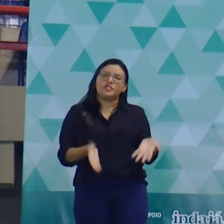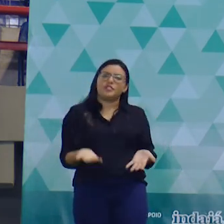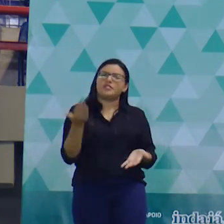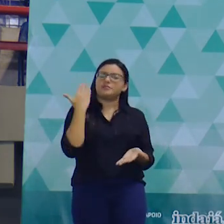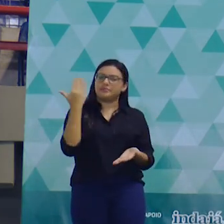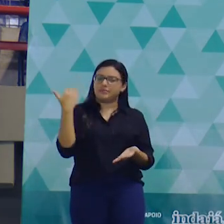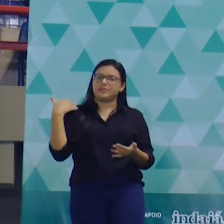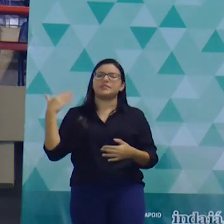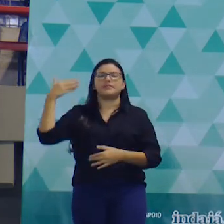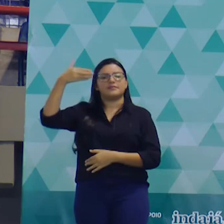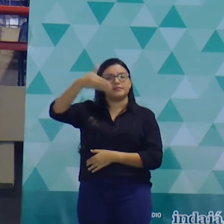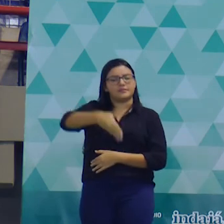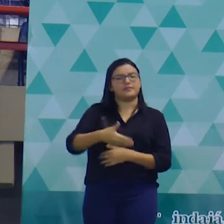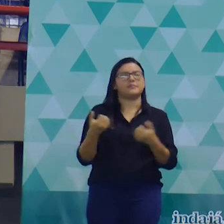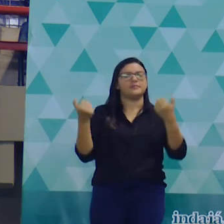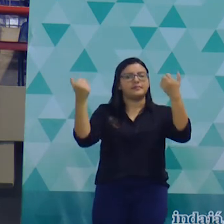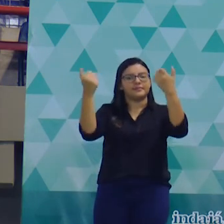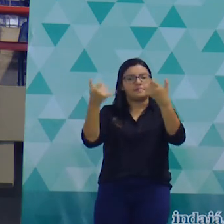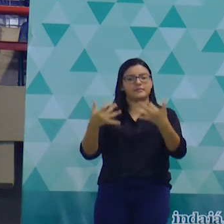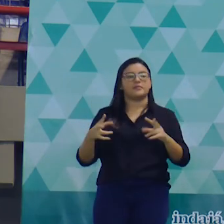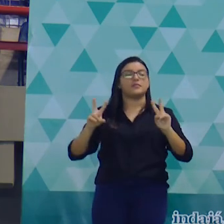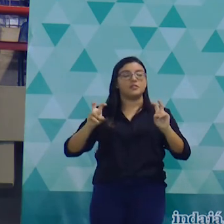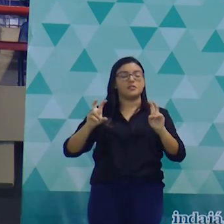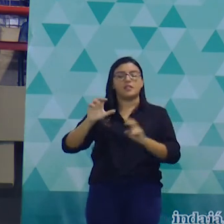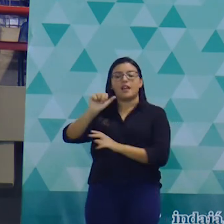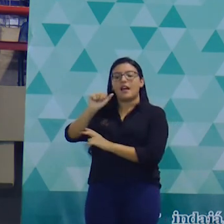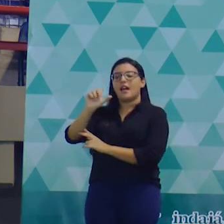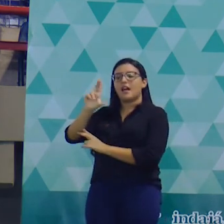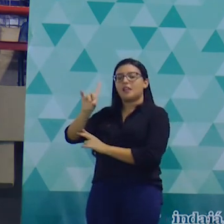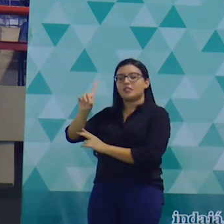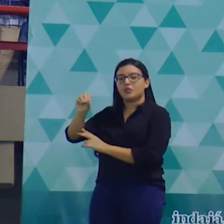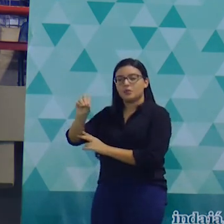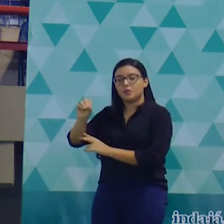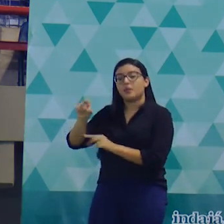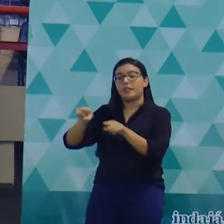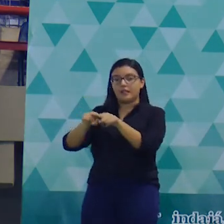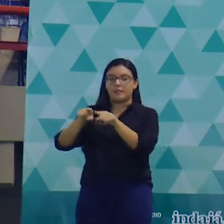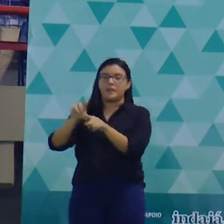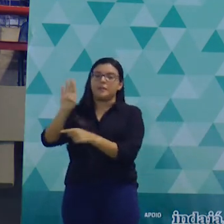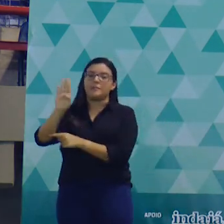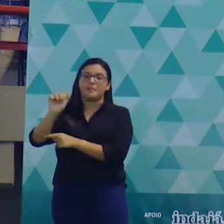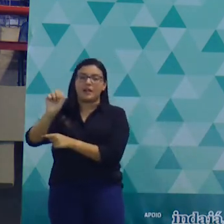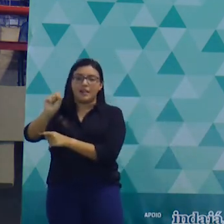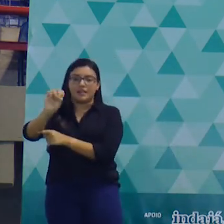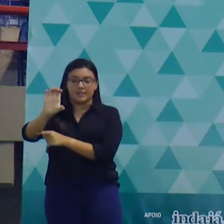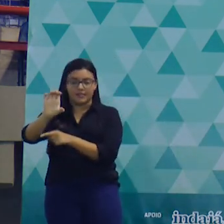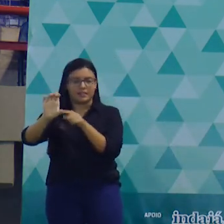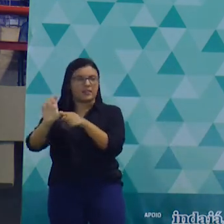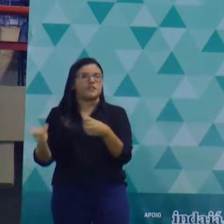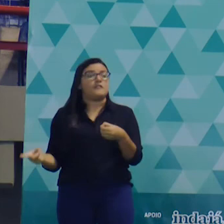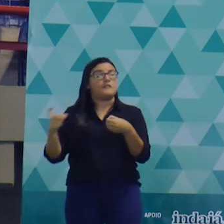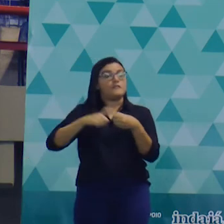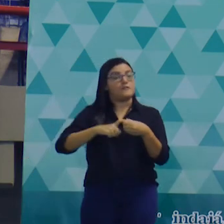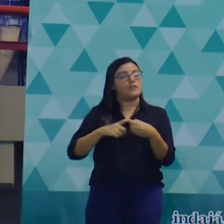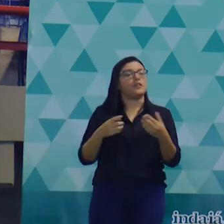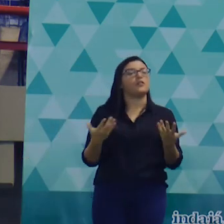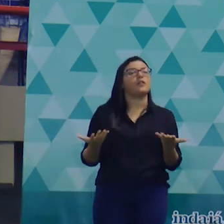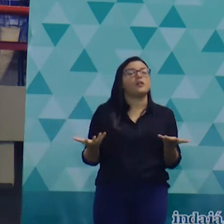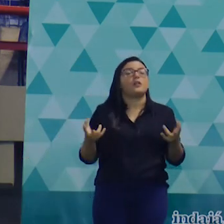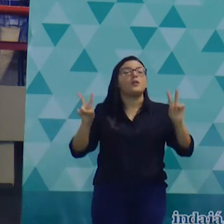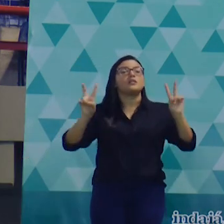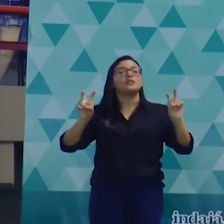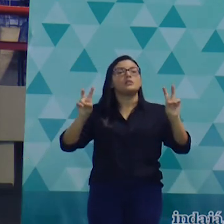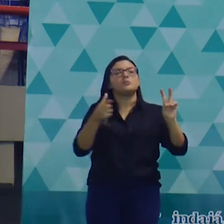vocês para falar sobre ácidos e bases. Tá? E hoje a gente retorna para falar de um